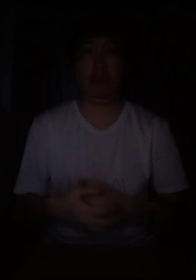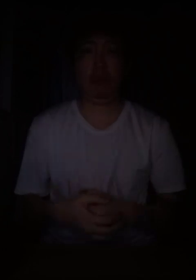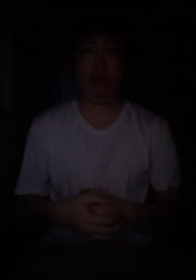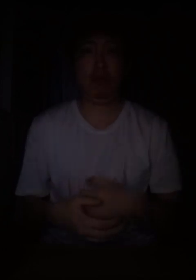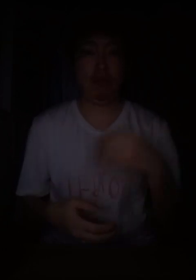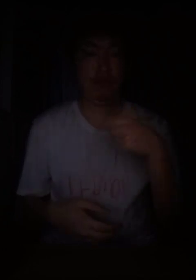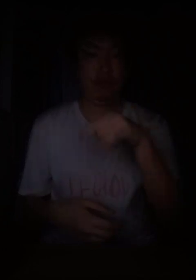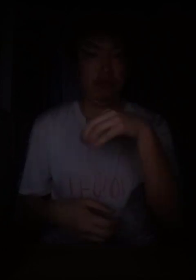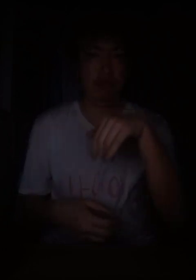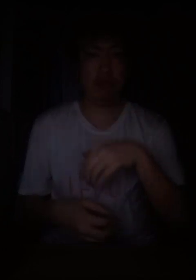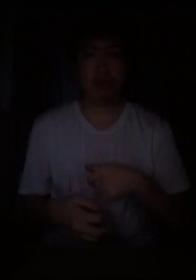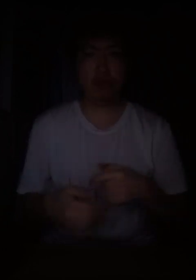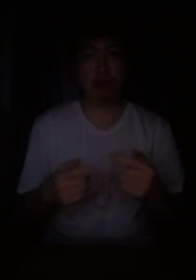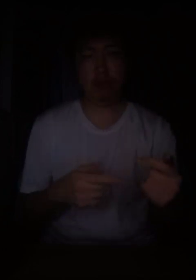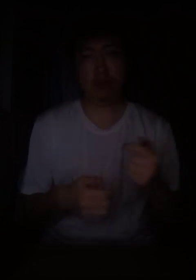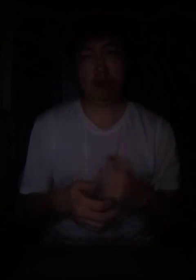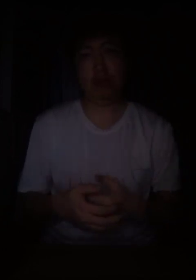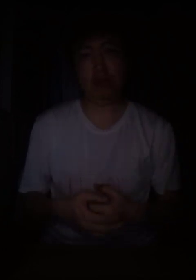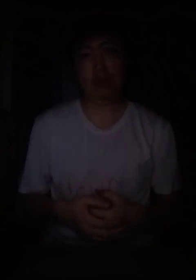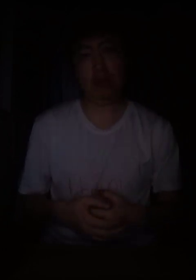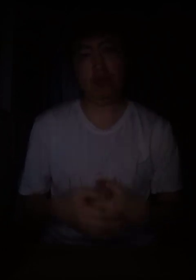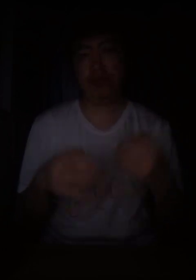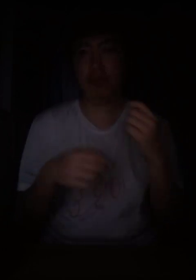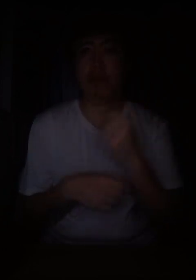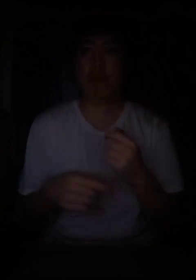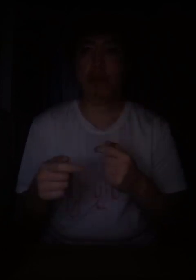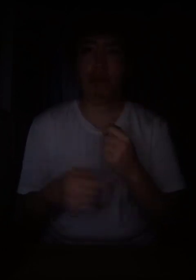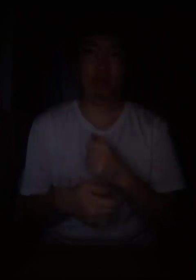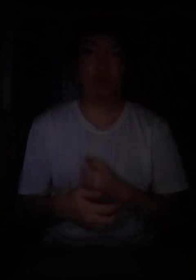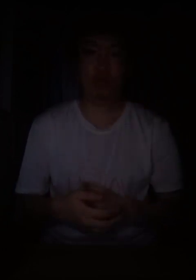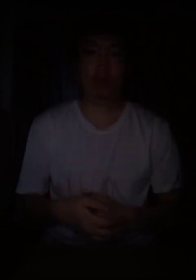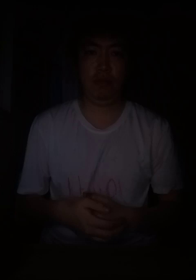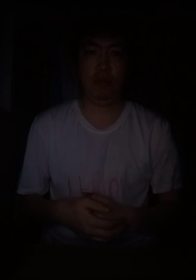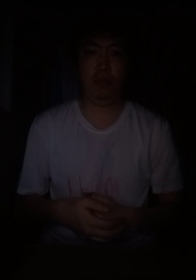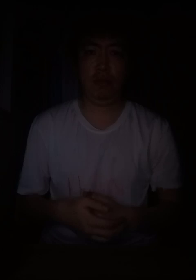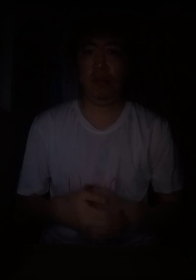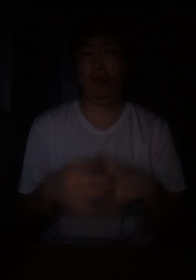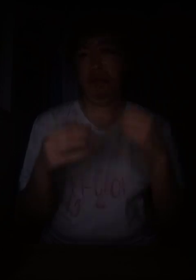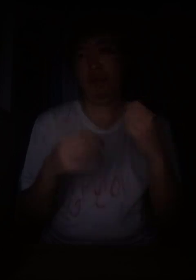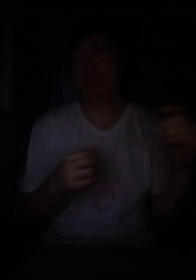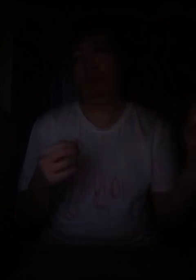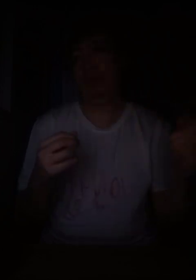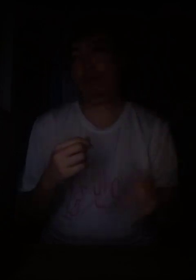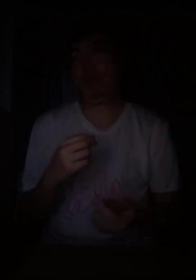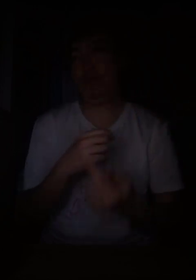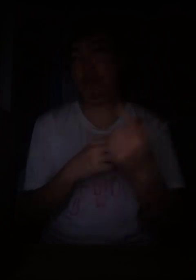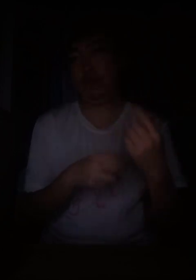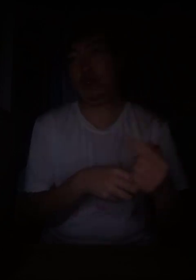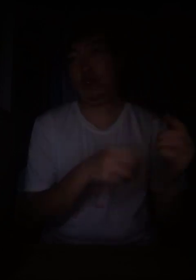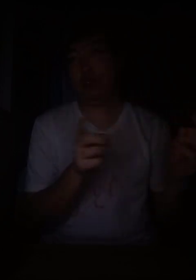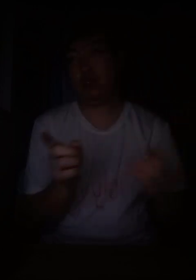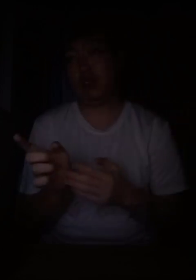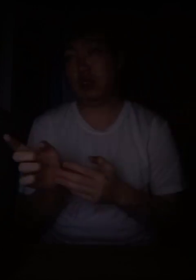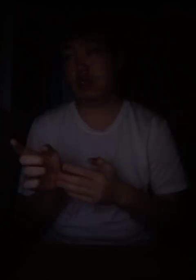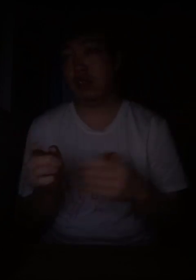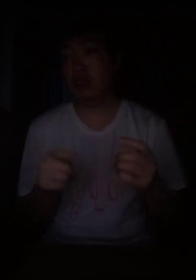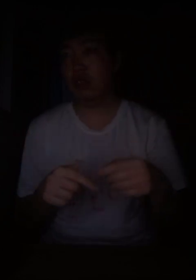지하 2층에 물이 빠지는 대로 추가 수색을 이어갈 방침입니다. 이번 사고에 대해 경찰과 소방당국은 지하 주차장의